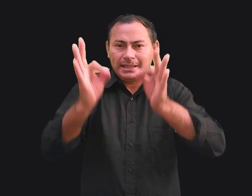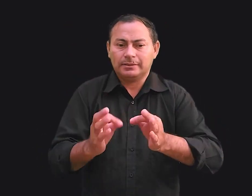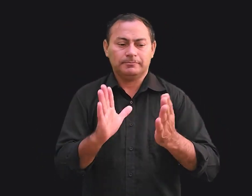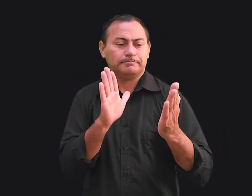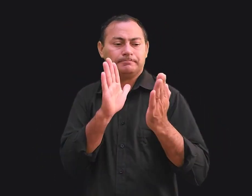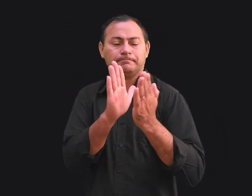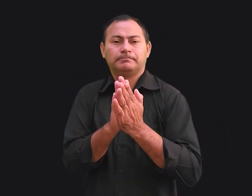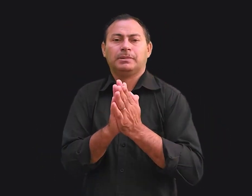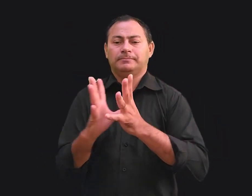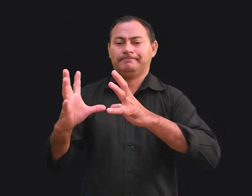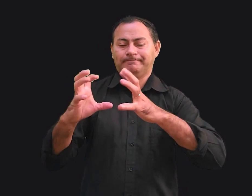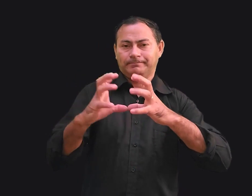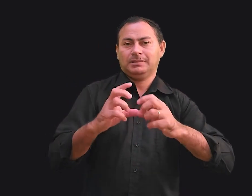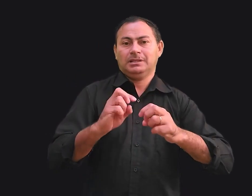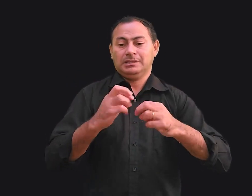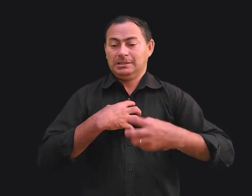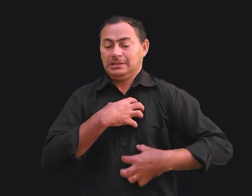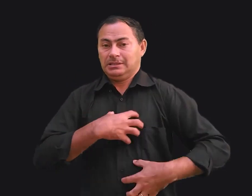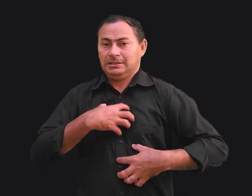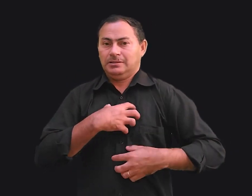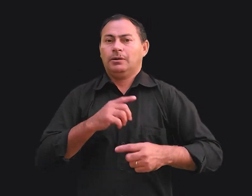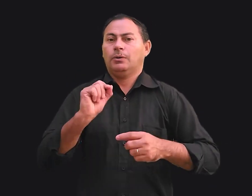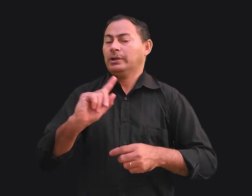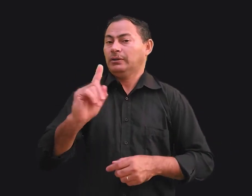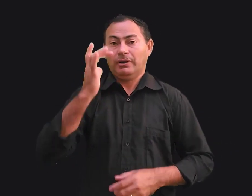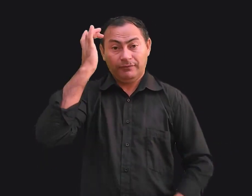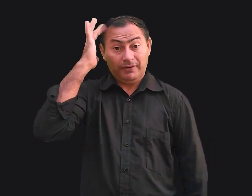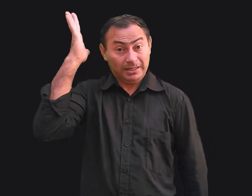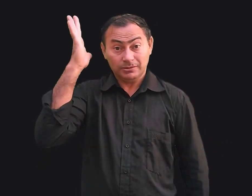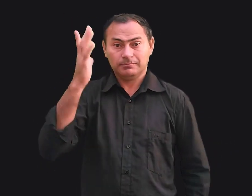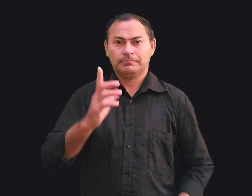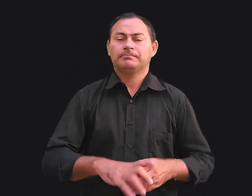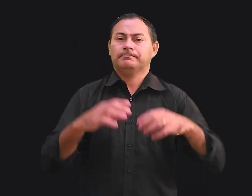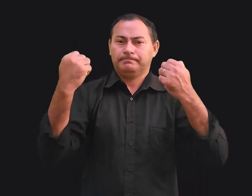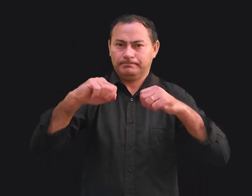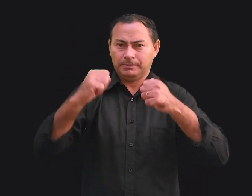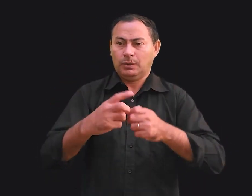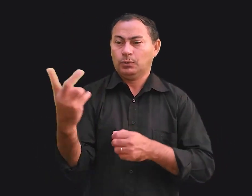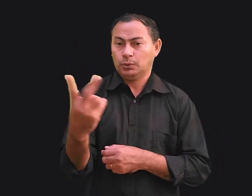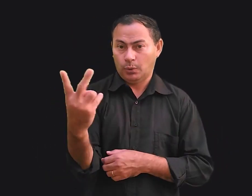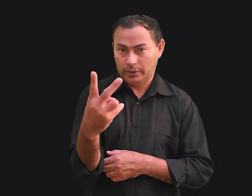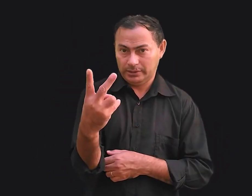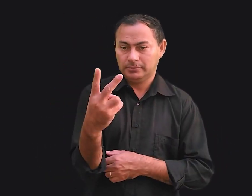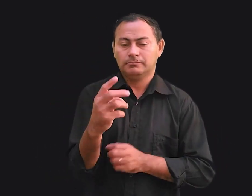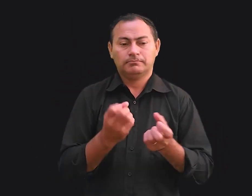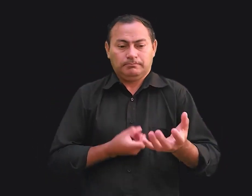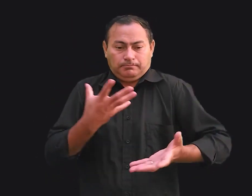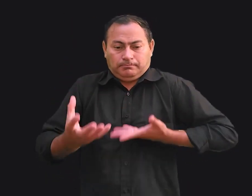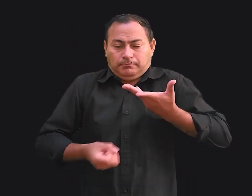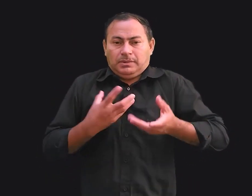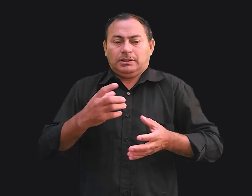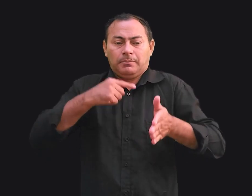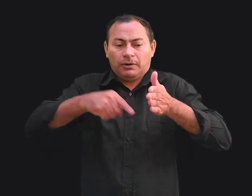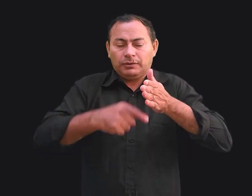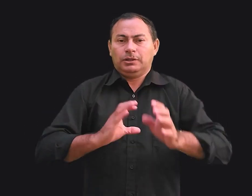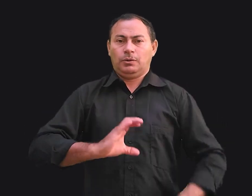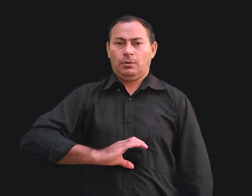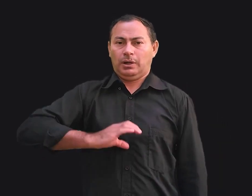nos deparamos com conflitos e rancores, o que não é fácil. É necessário que os dois se expressem de maneira profunda e